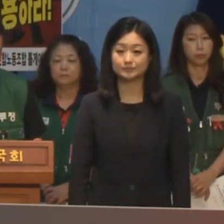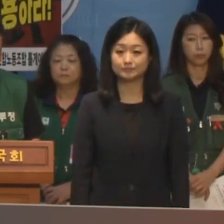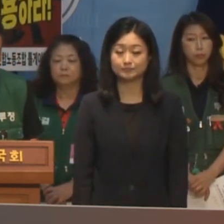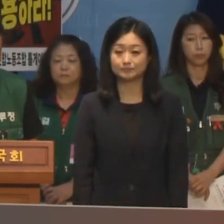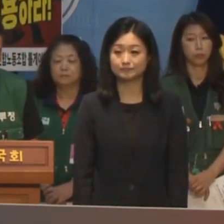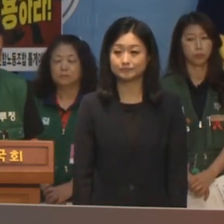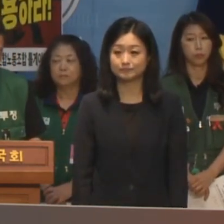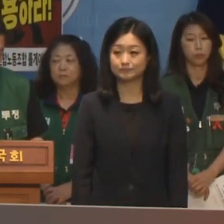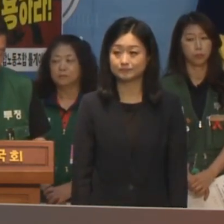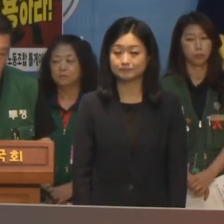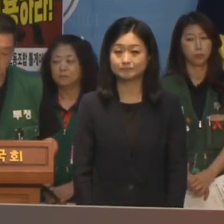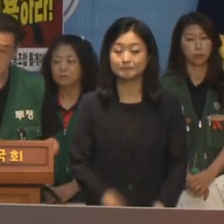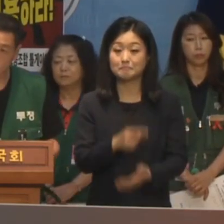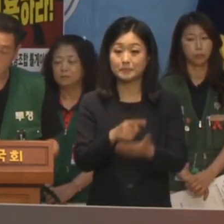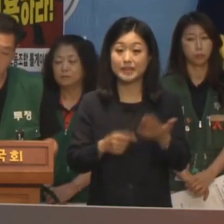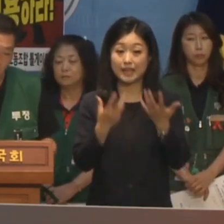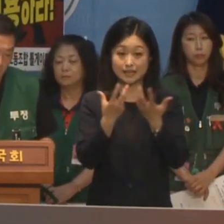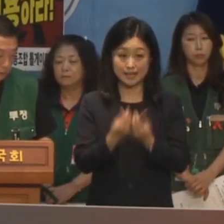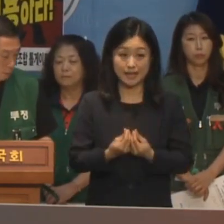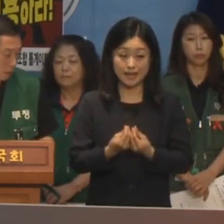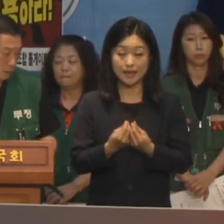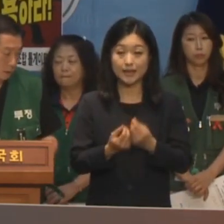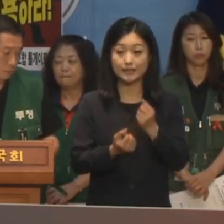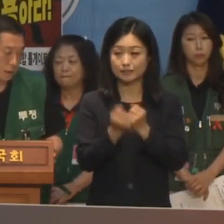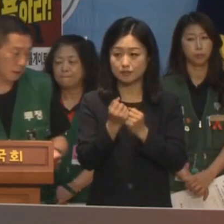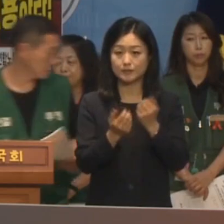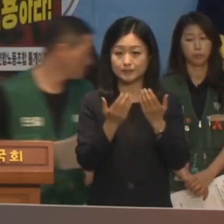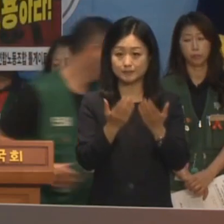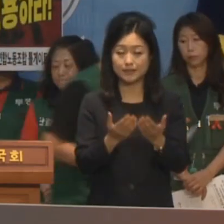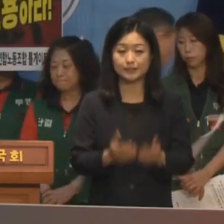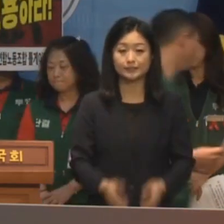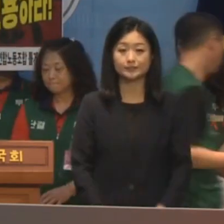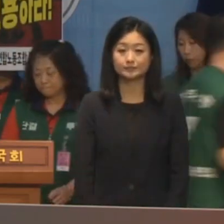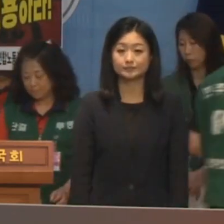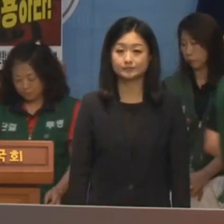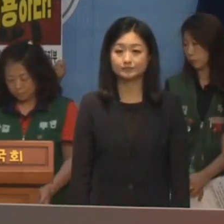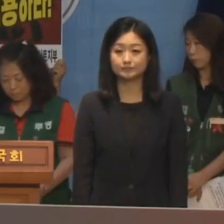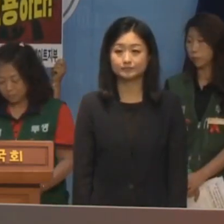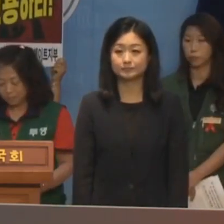사료 발표 이용옥 조합원님 나와서 피해 사료 발표하시겠습니다.